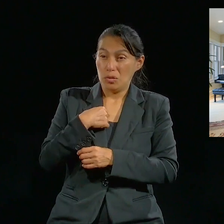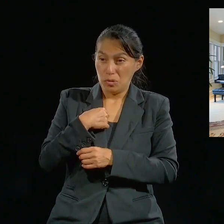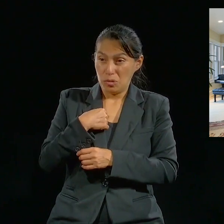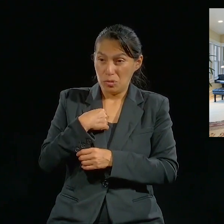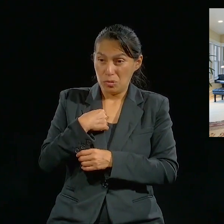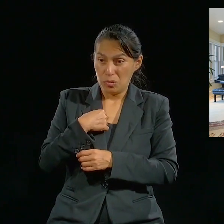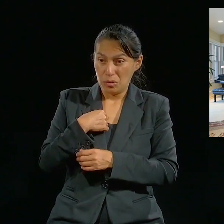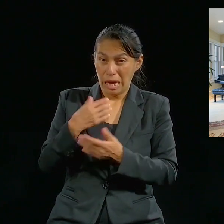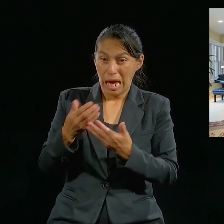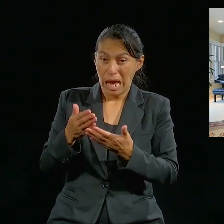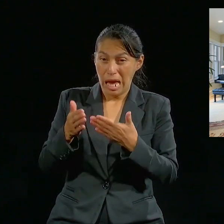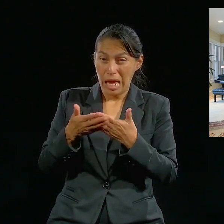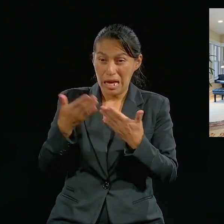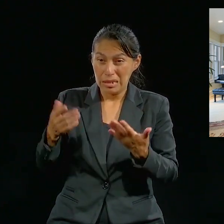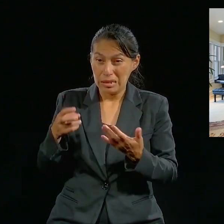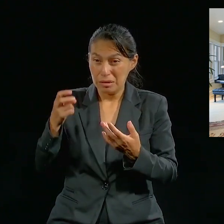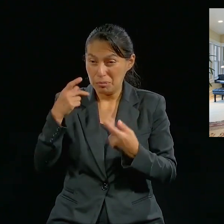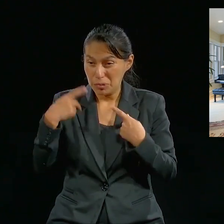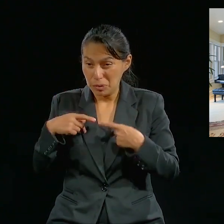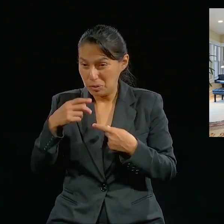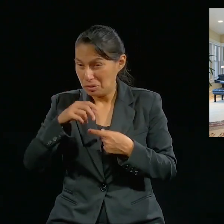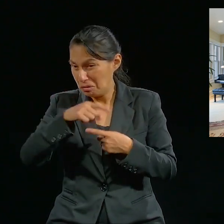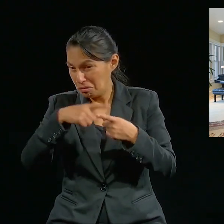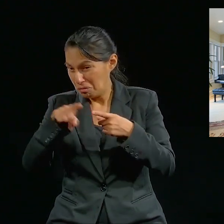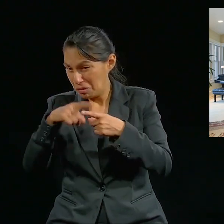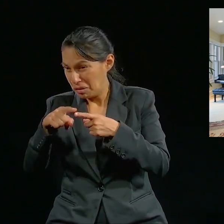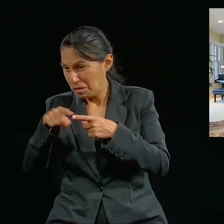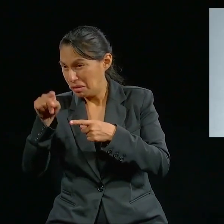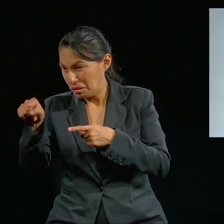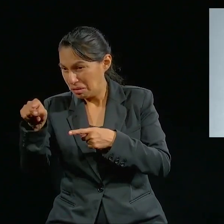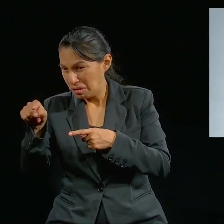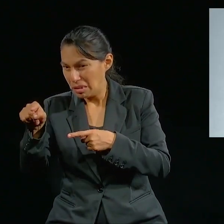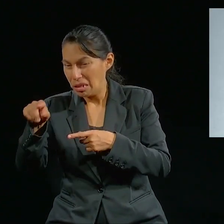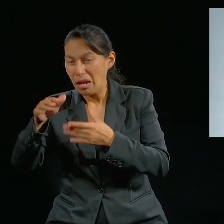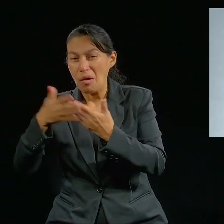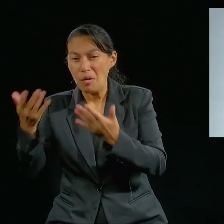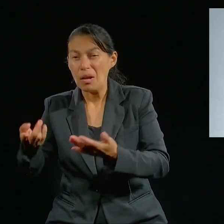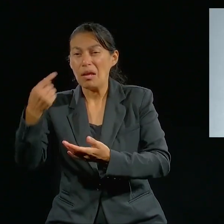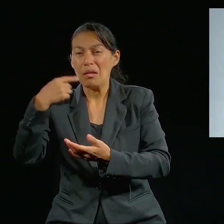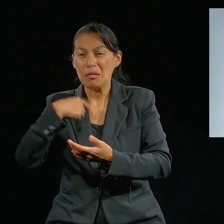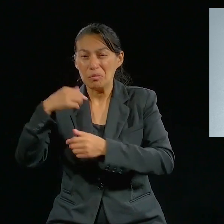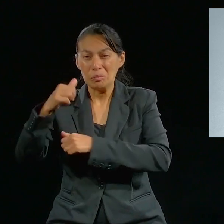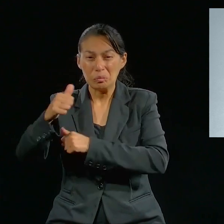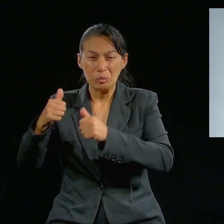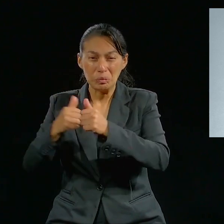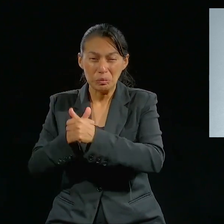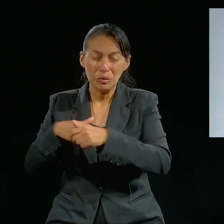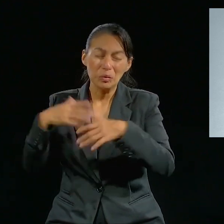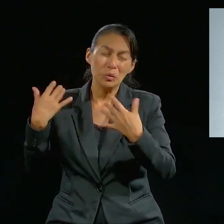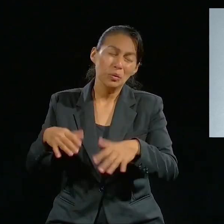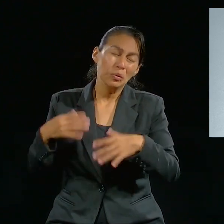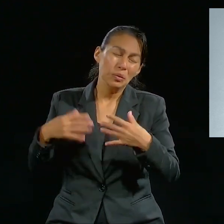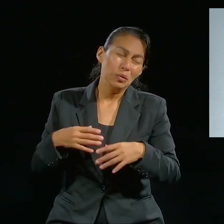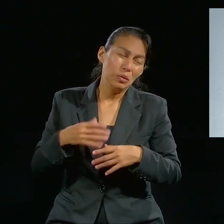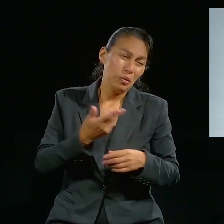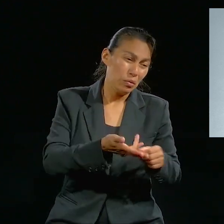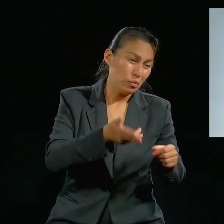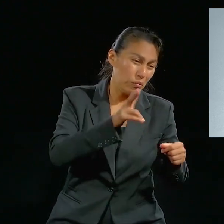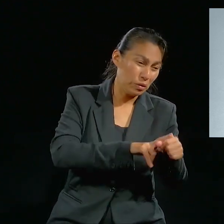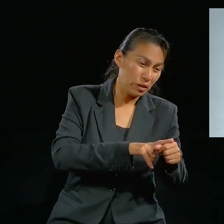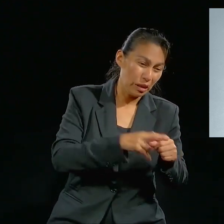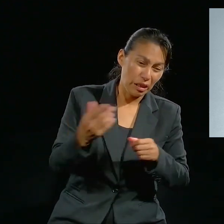en la que se encontraban muchos pacientes ahora me encontraba yo y camino a la ambulancia llegando al hospital